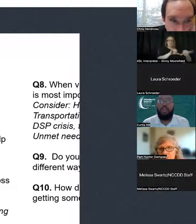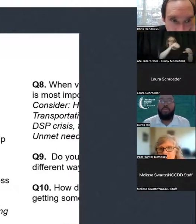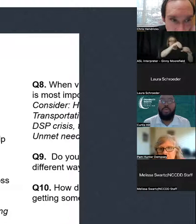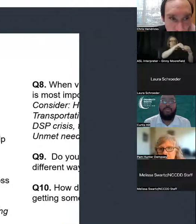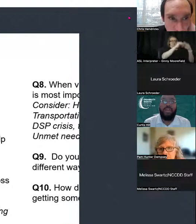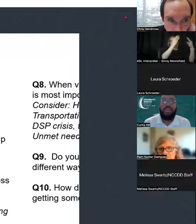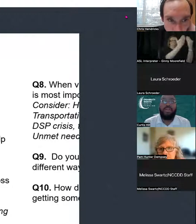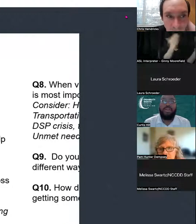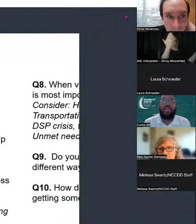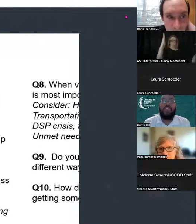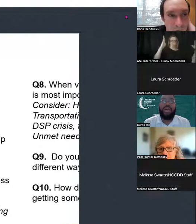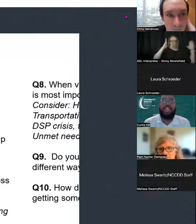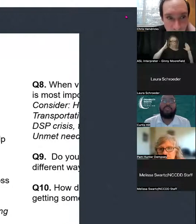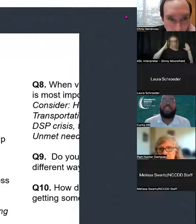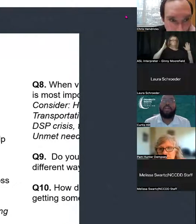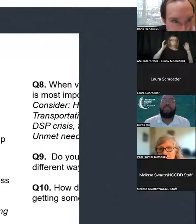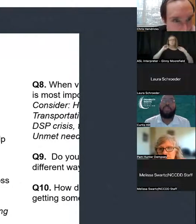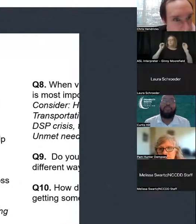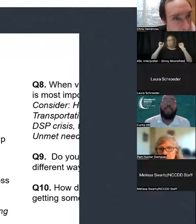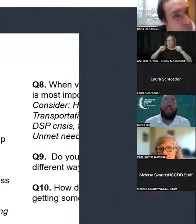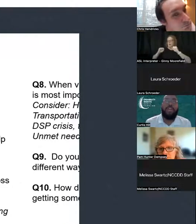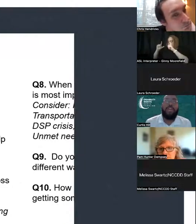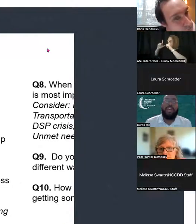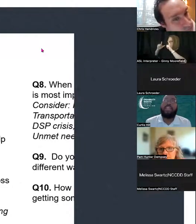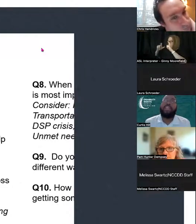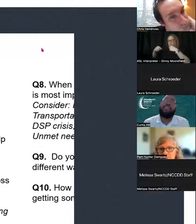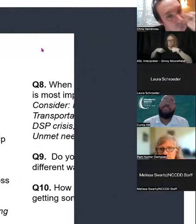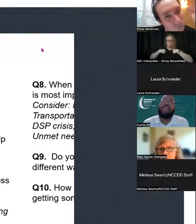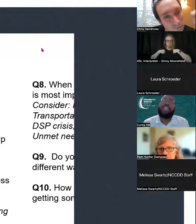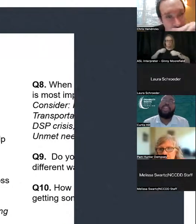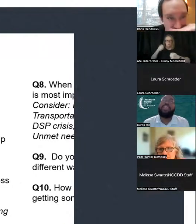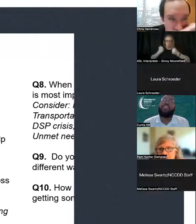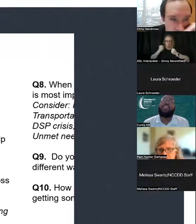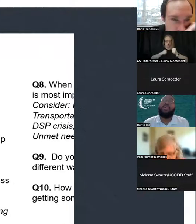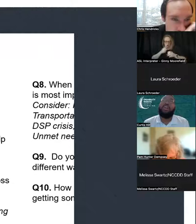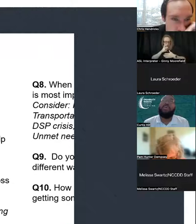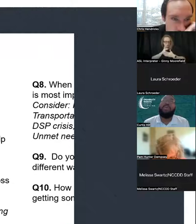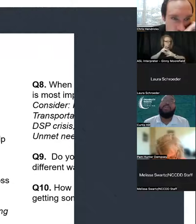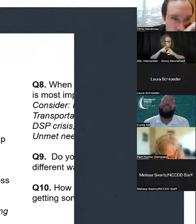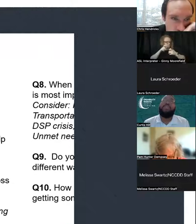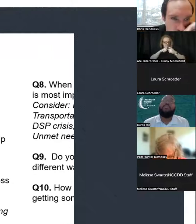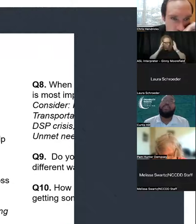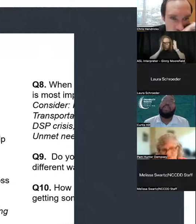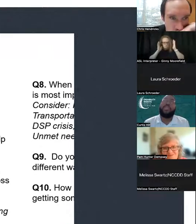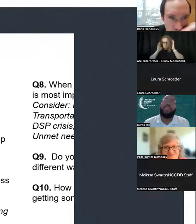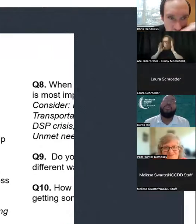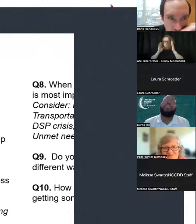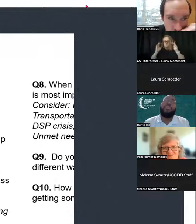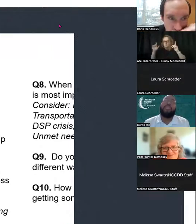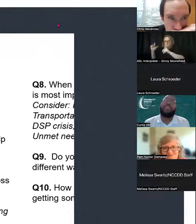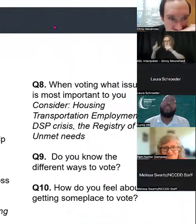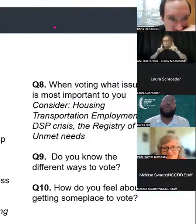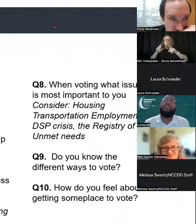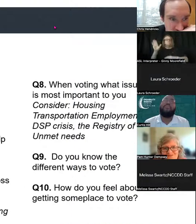votar dentro entonces Nadie puede hacerme una foto mientras yo estoy votando en mi coche o mientras yo estoy votando fuera de un tomar una foto